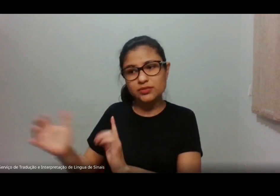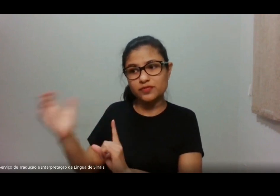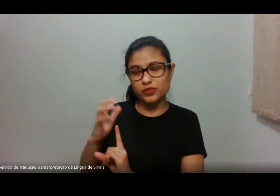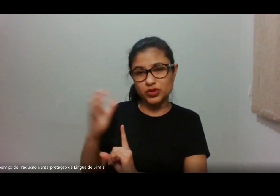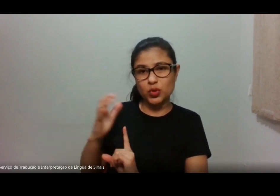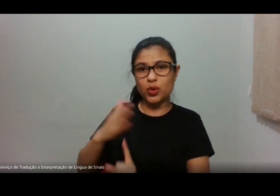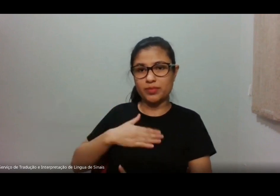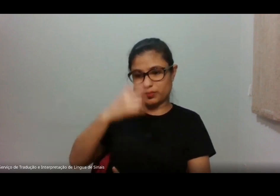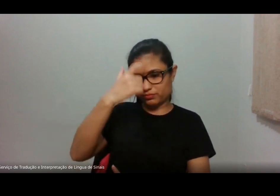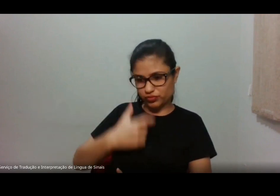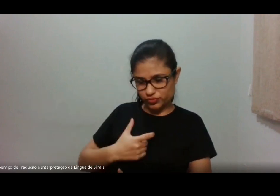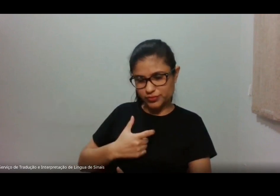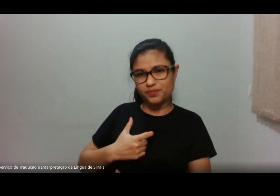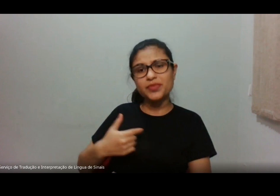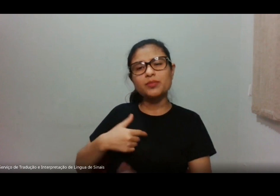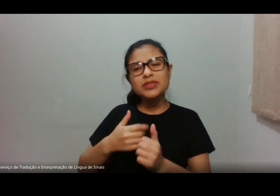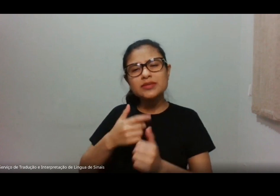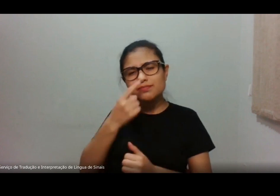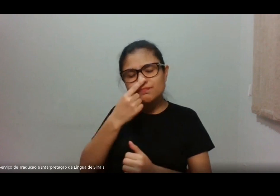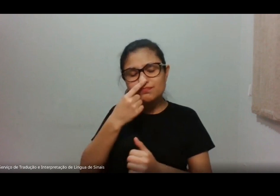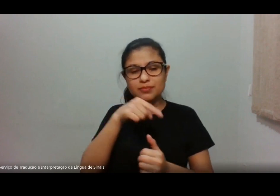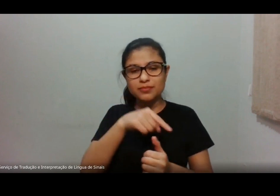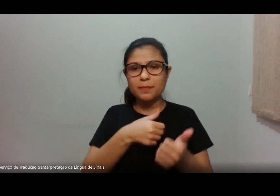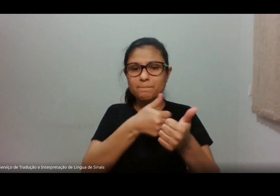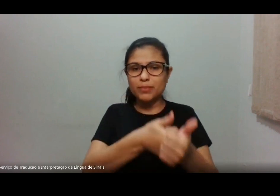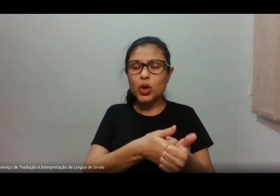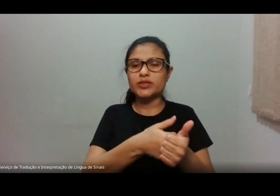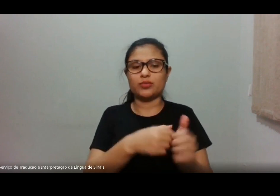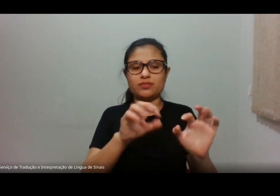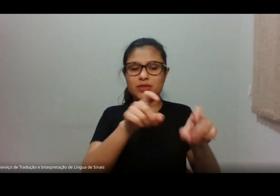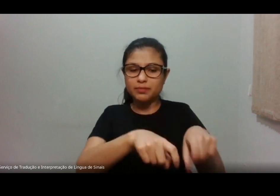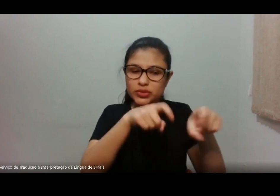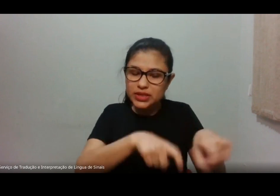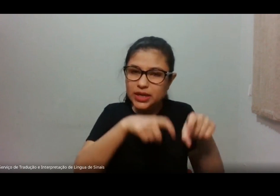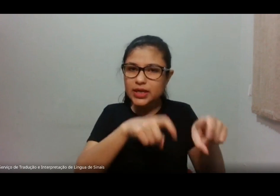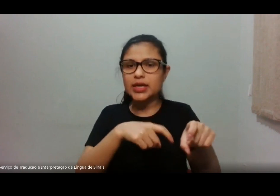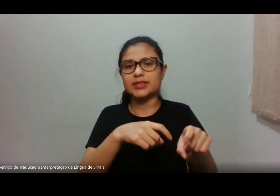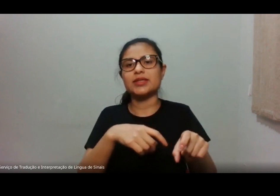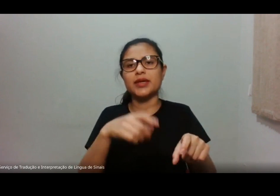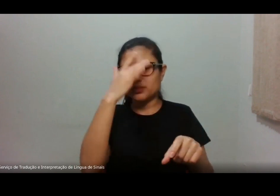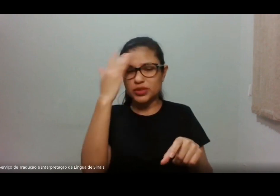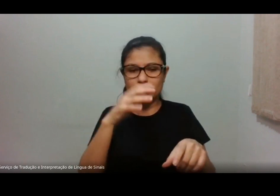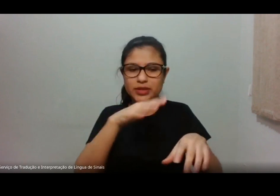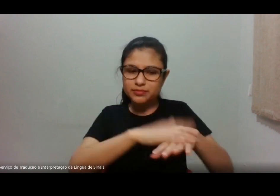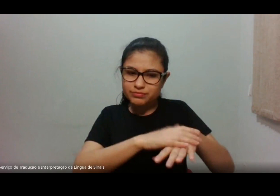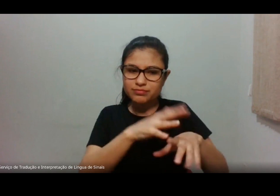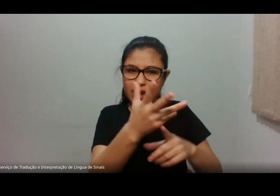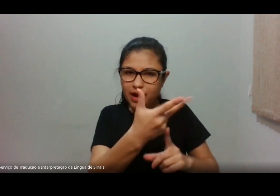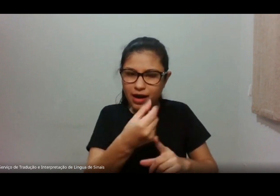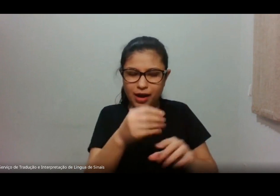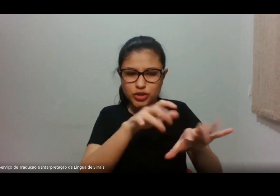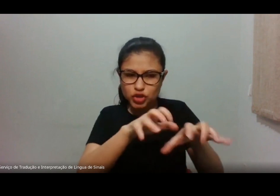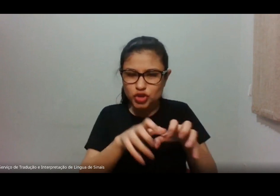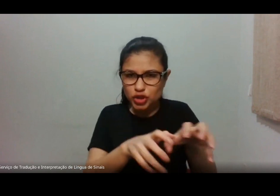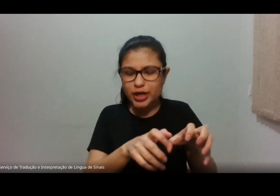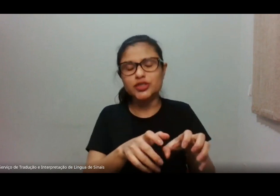social. Eu me sentia mais próximo dos filhos de camponeses, artesões ou pequenos comerciantes.